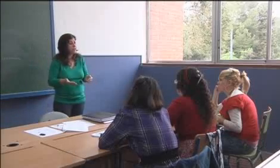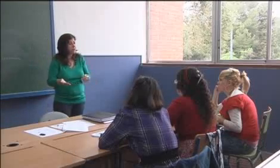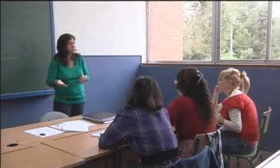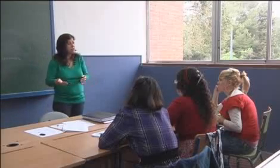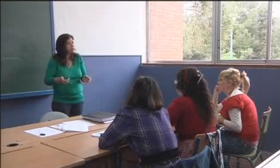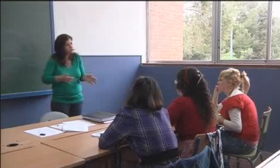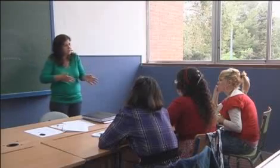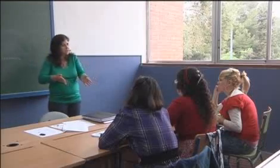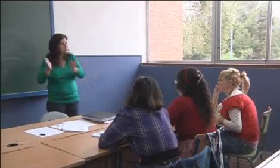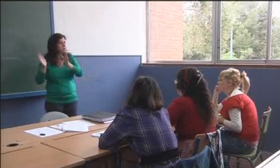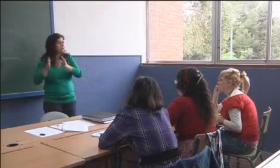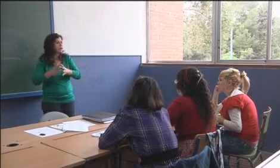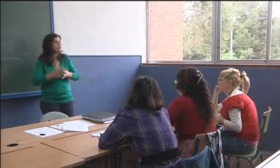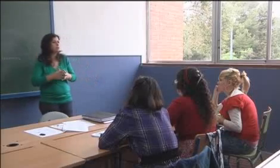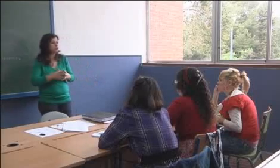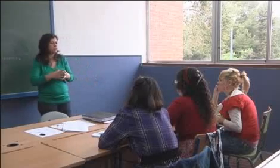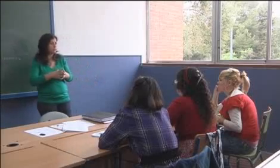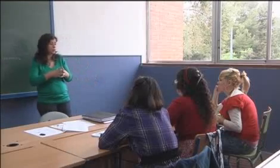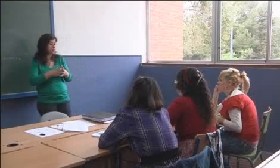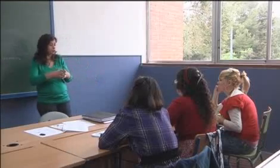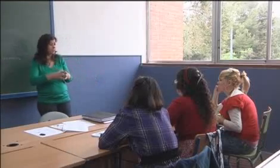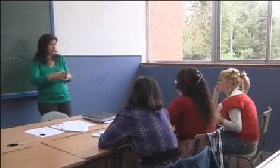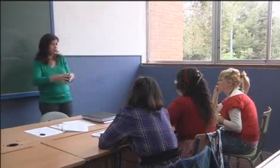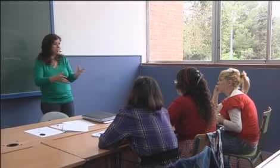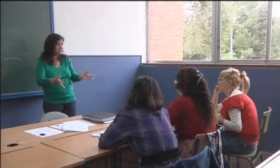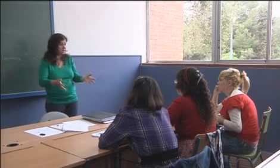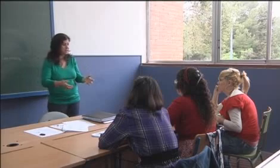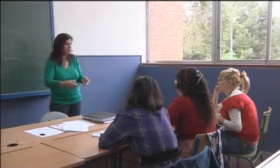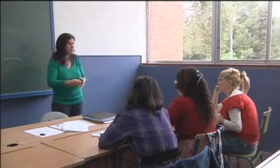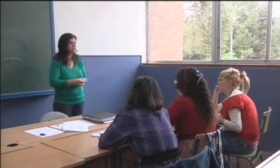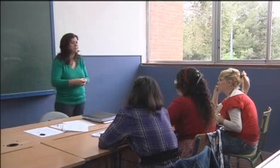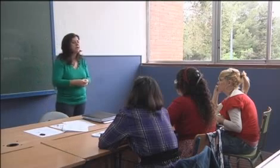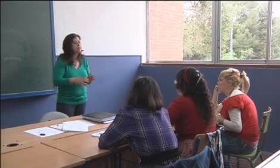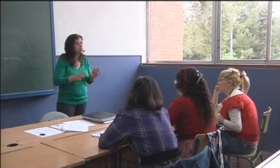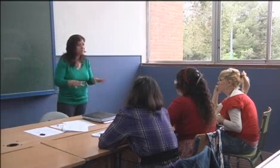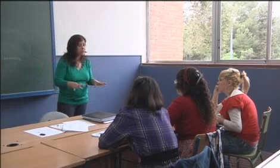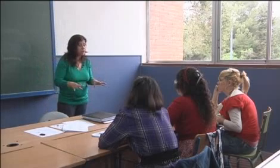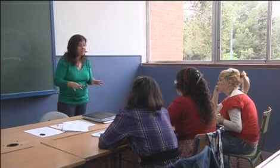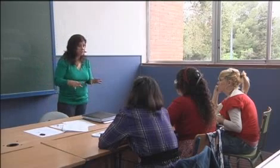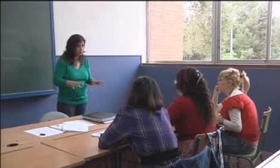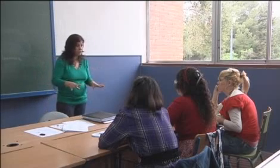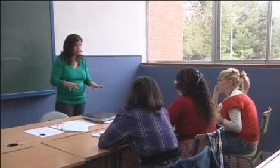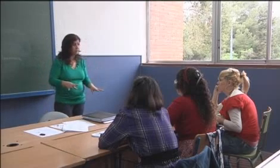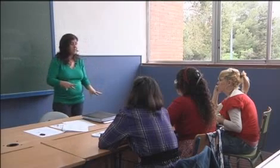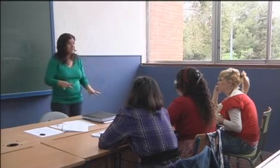lengua de signo por si queréis enfocar vuestro futuro profesional para ser intérpretes vamos a empezar con el dactilológico el